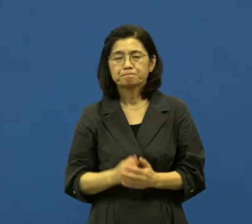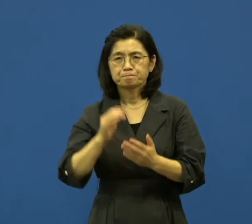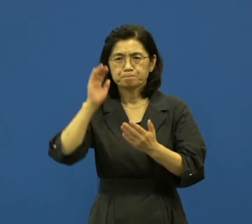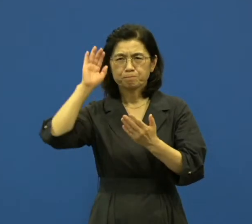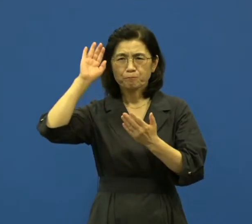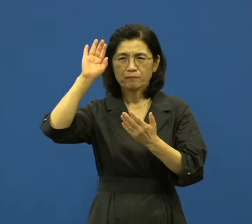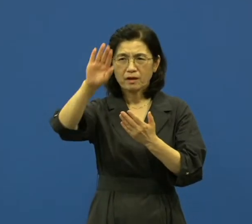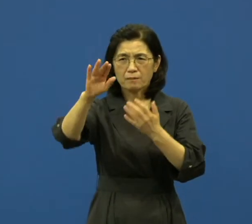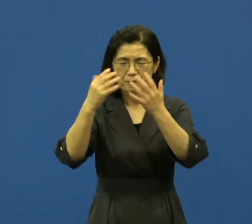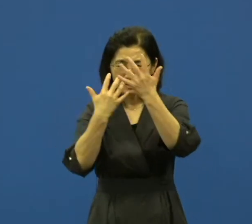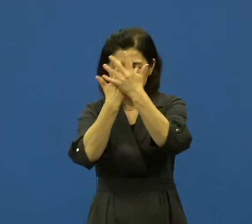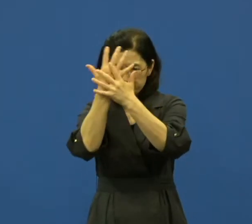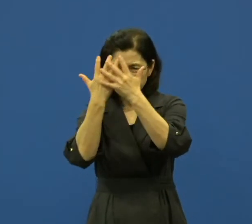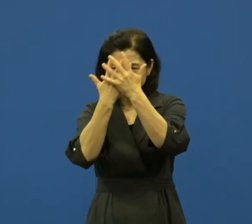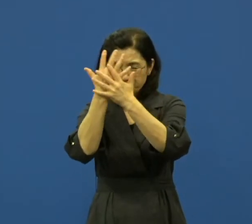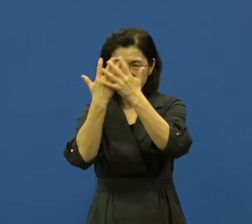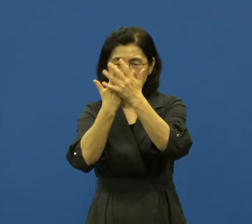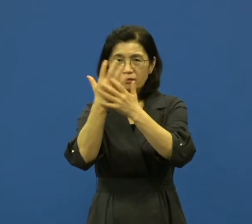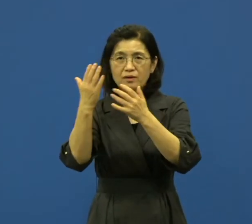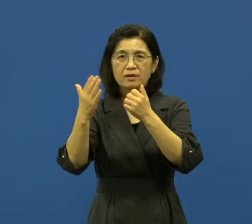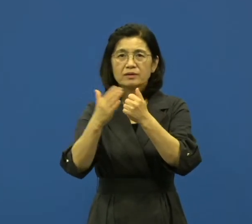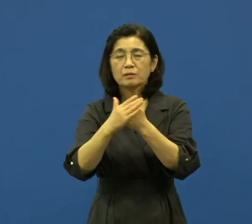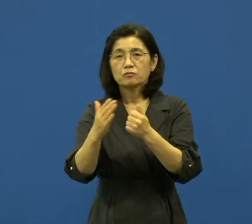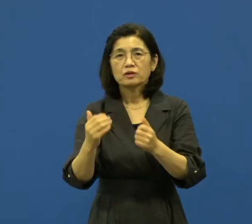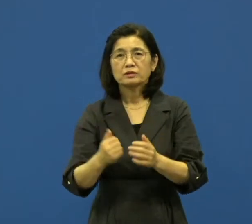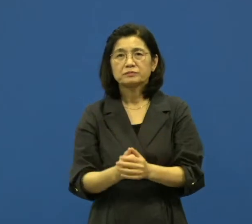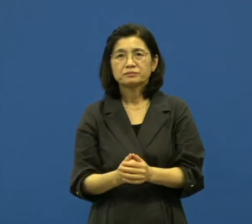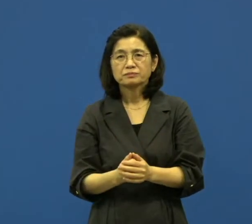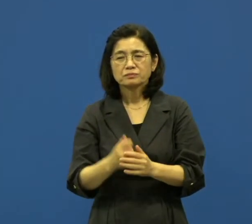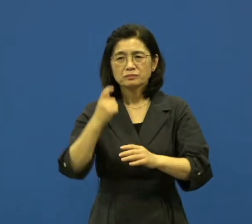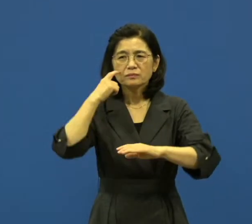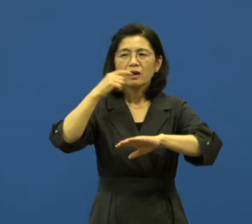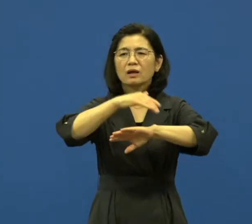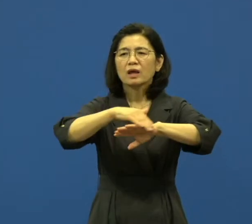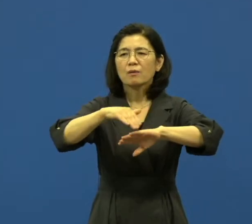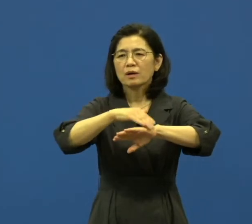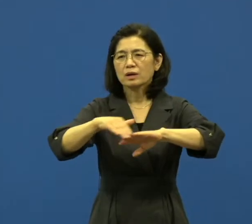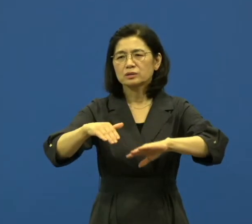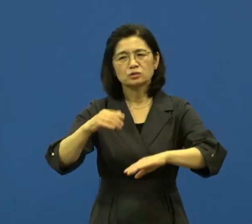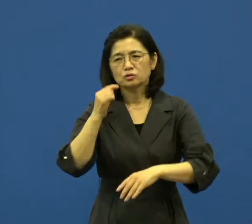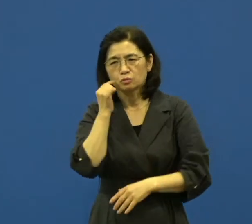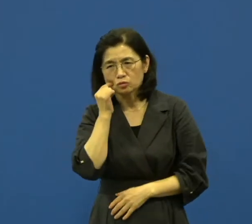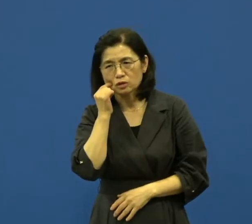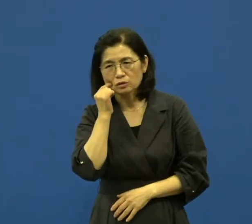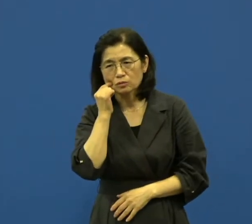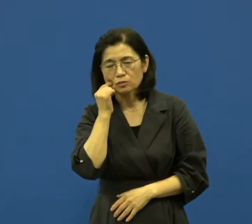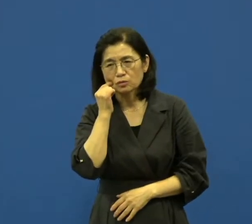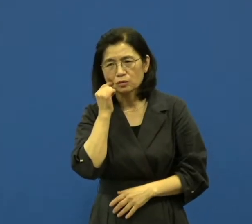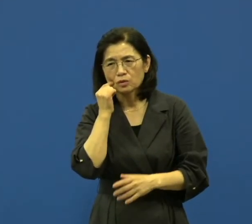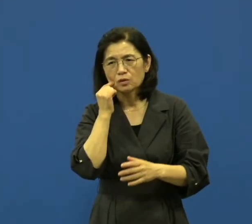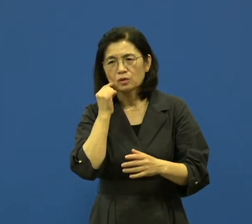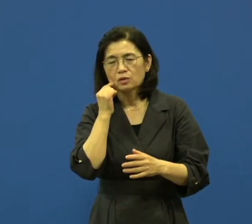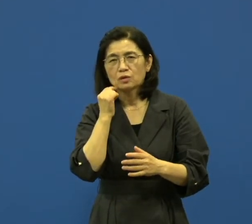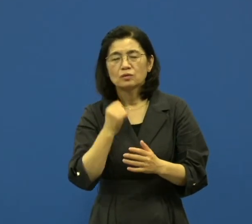초불확실성의 시대예요. 전망이 어렵다는 거예요. 전망이 어렵다는 말과 계획이 어렵다는 거예요. 계획을 할 수가 없어요.